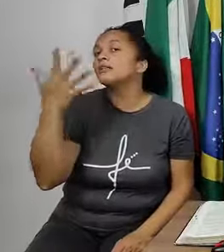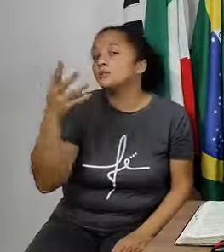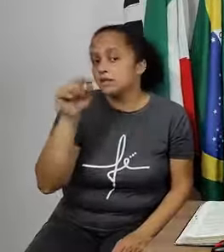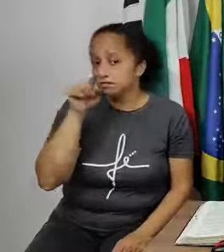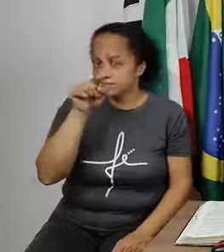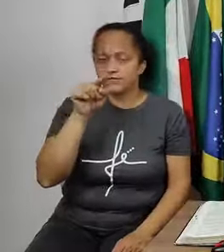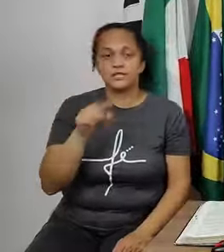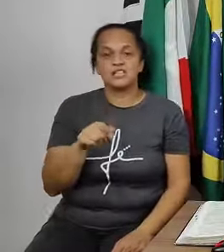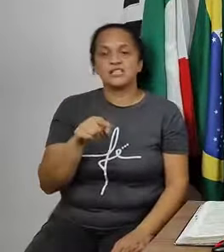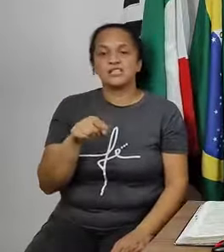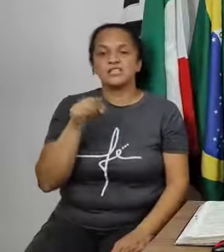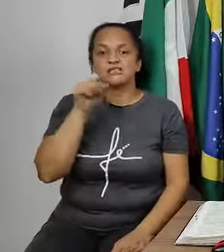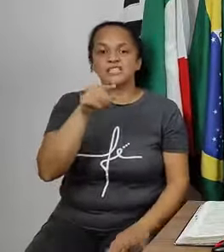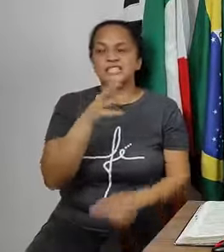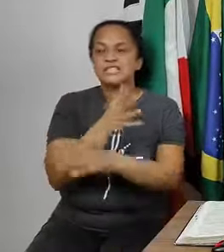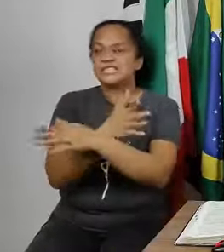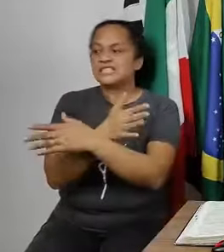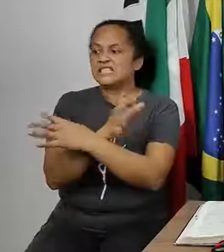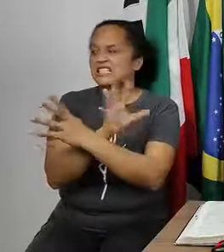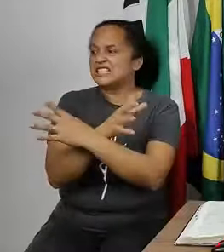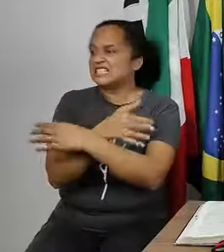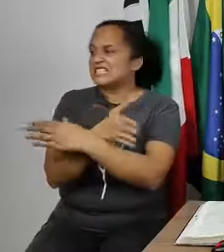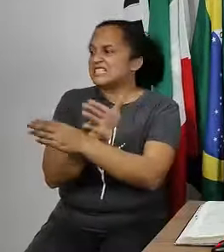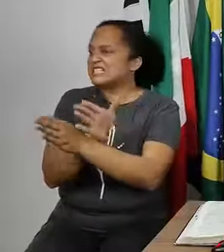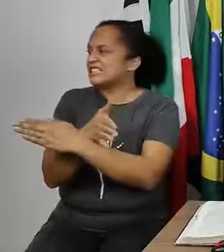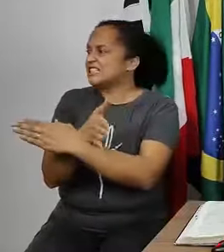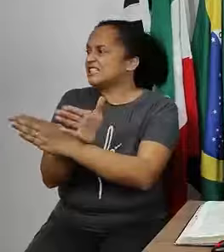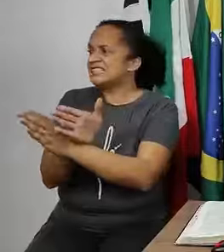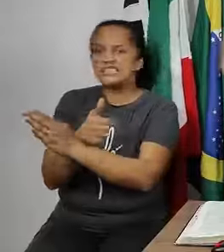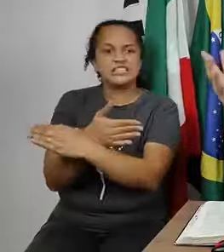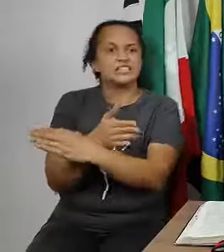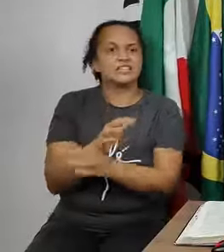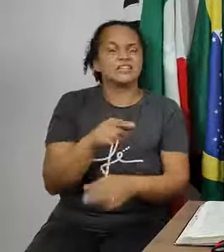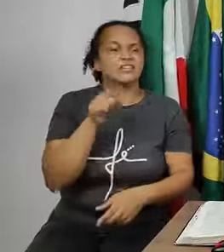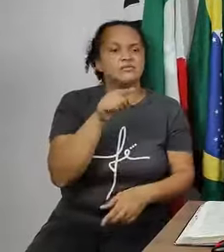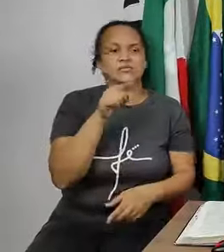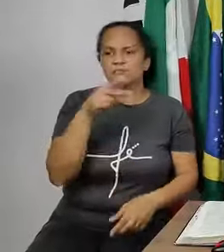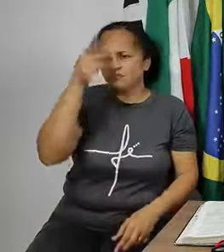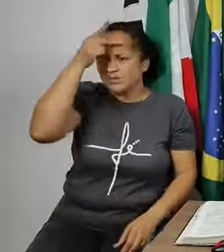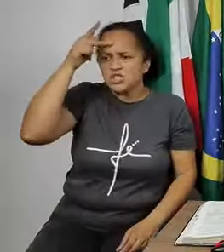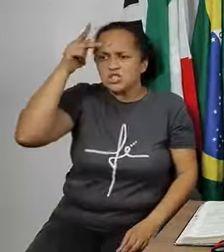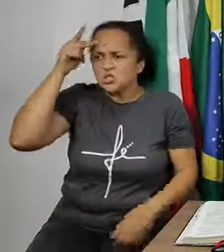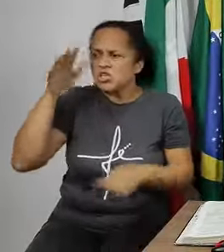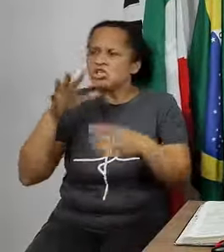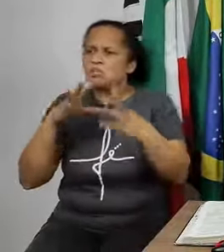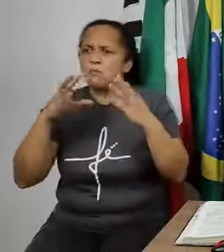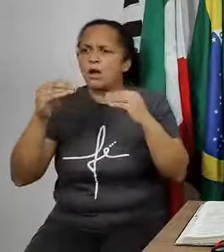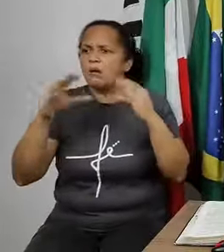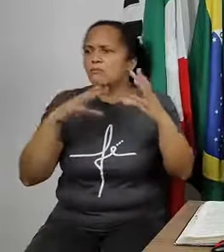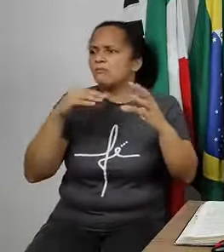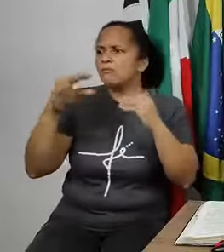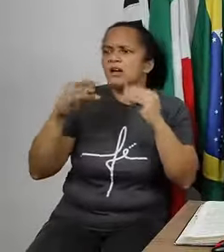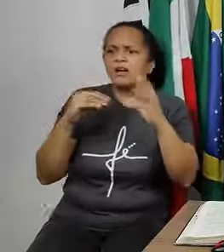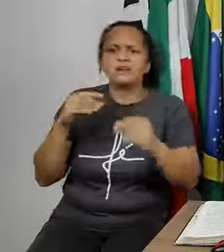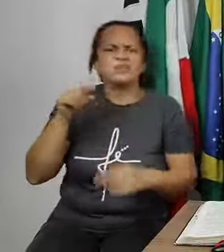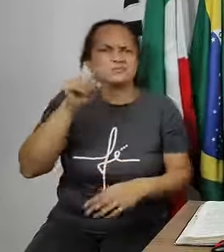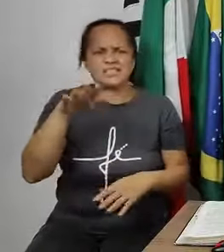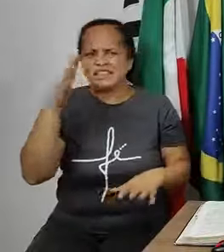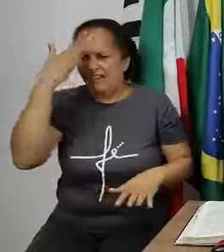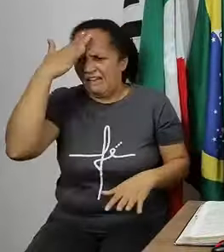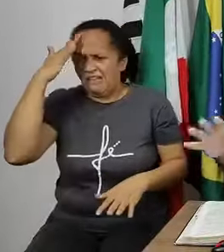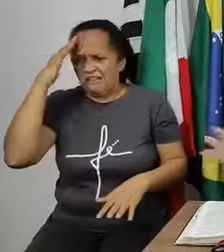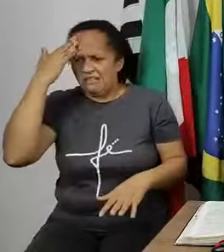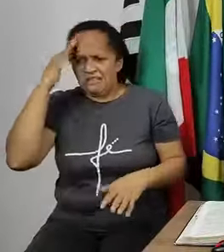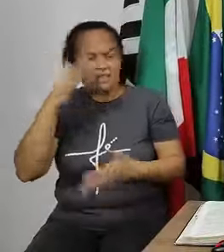vai ficar perdido. Você vai ficar perdido. Eles vão falar em alemão e você não vai entender